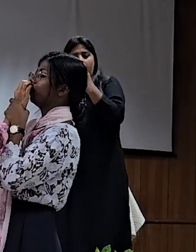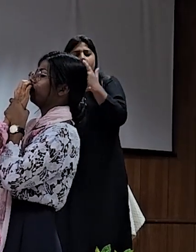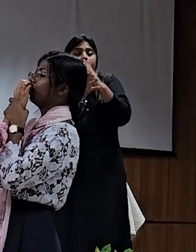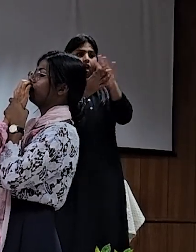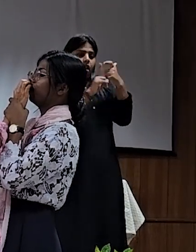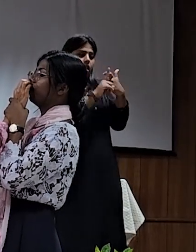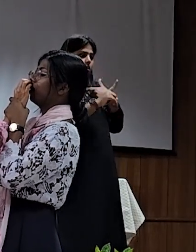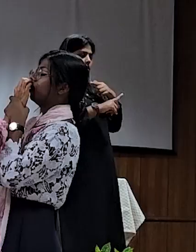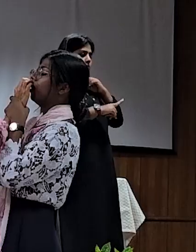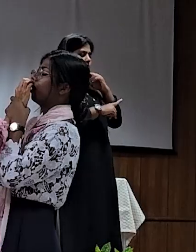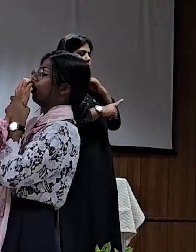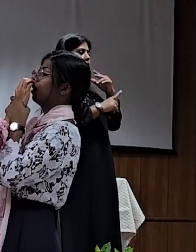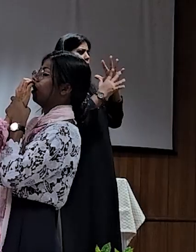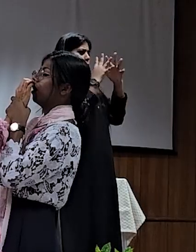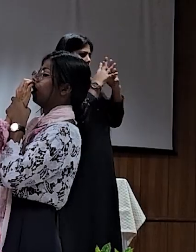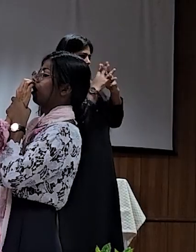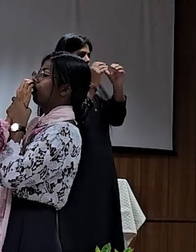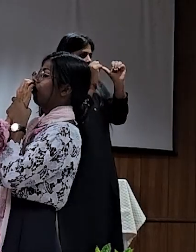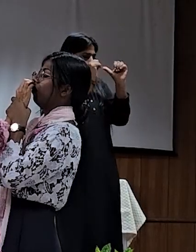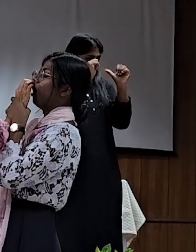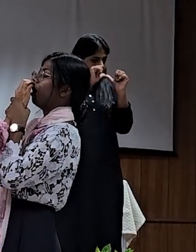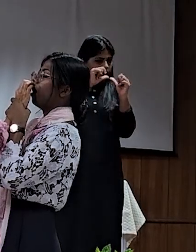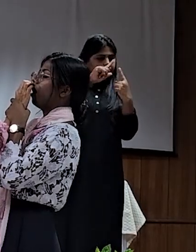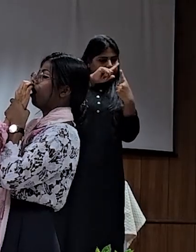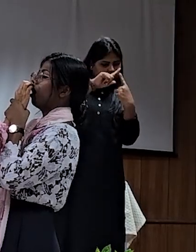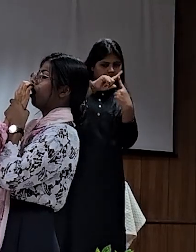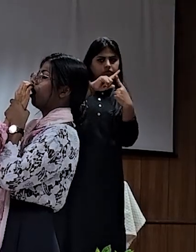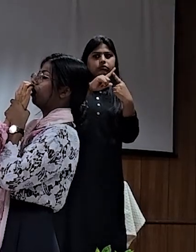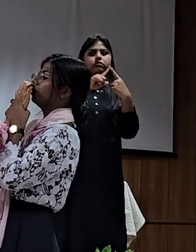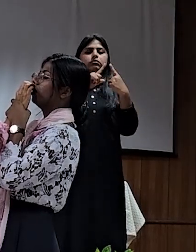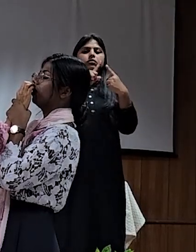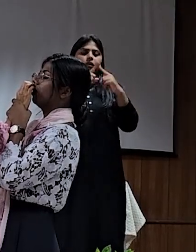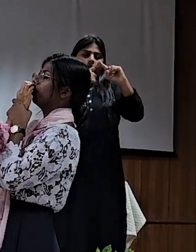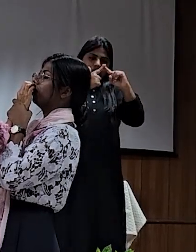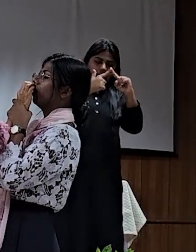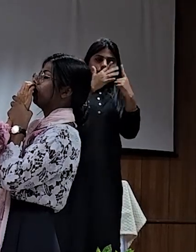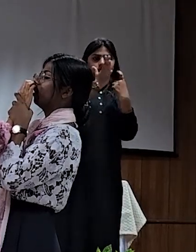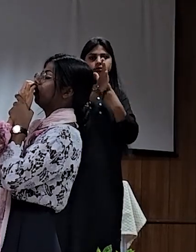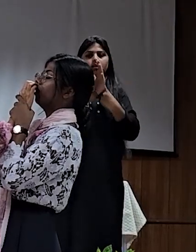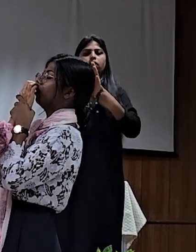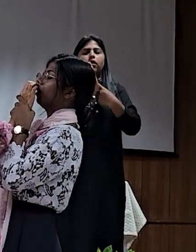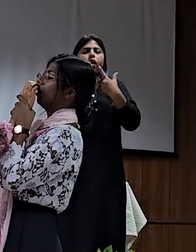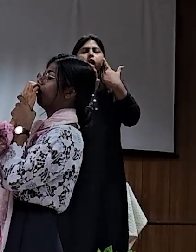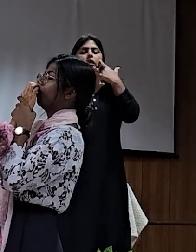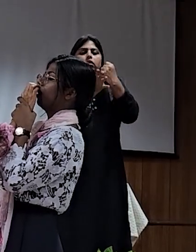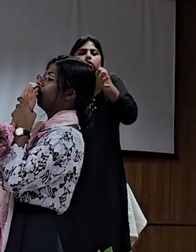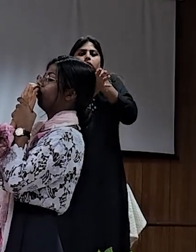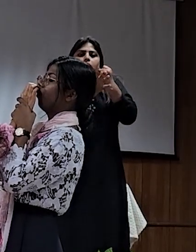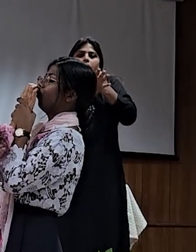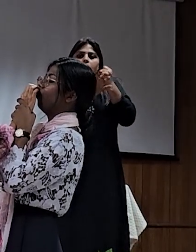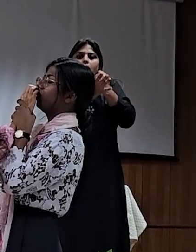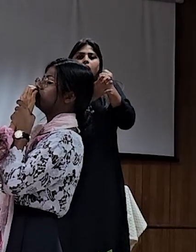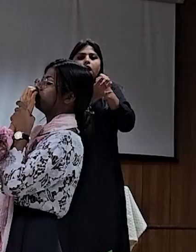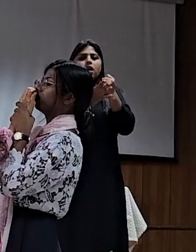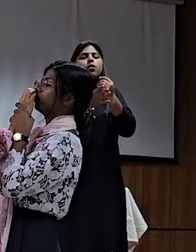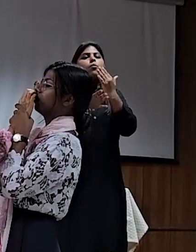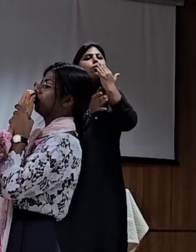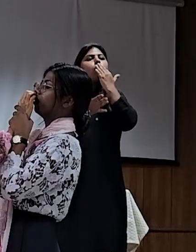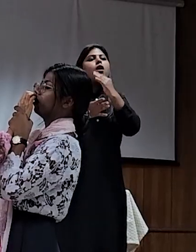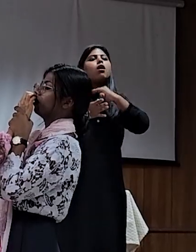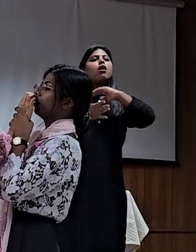त, त, र, र, वाह, वाह, त, त, र, र,